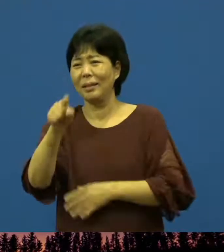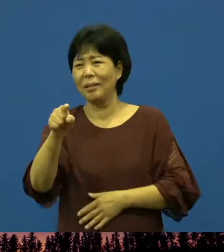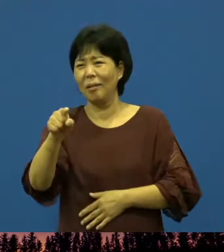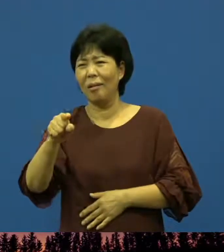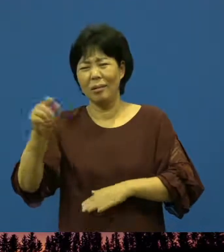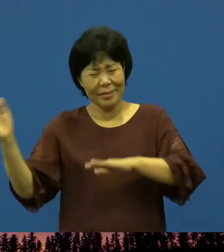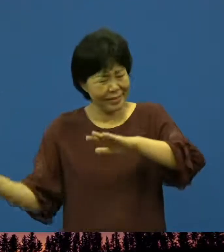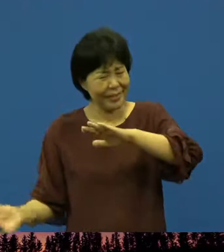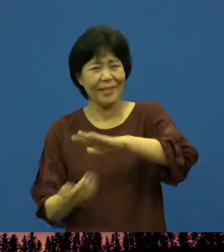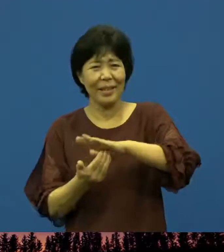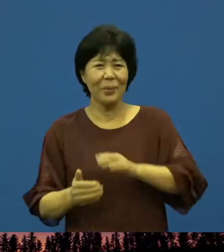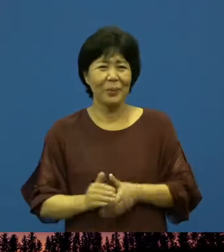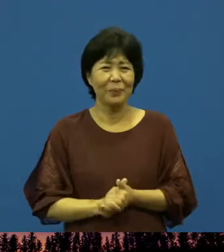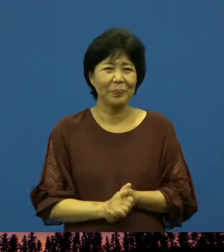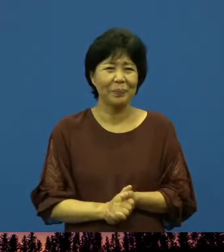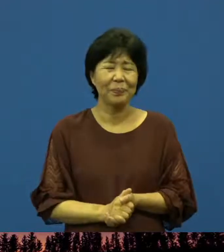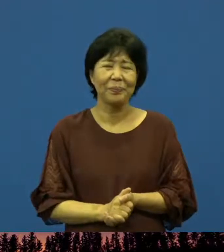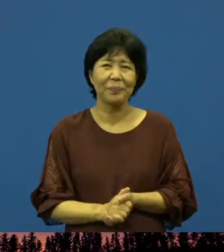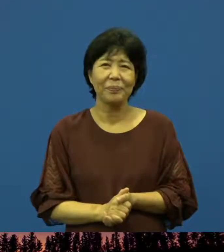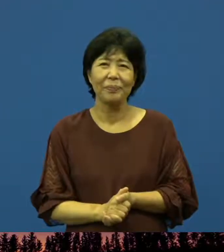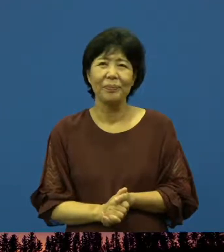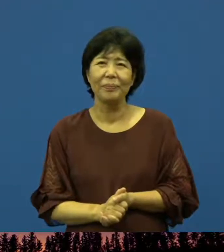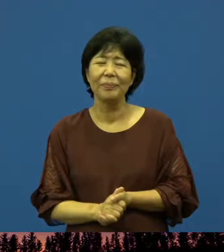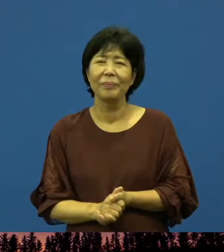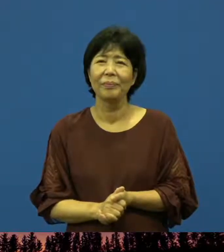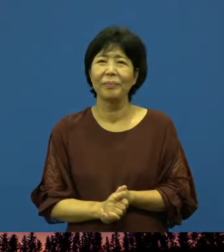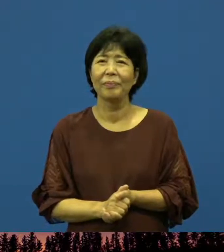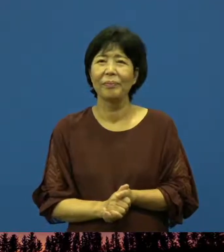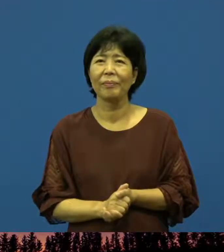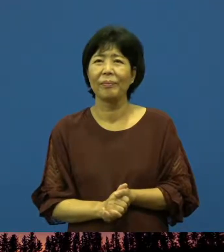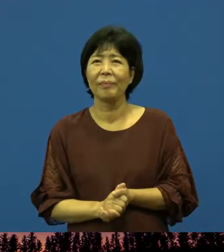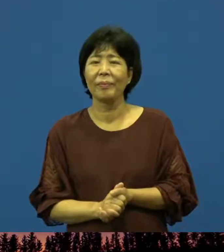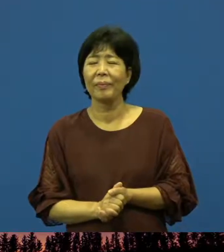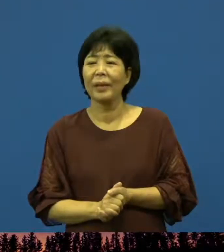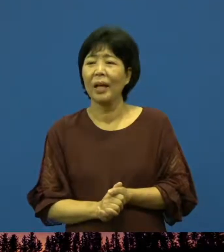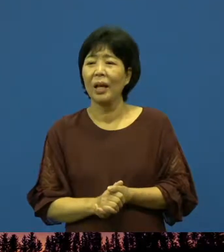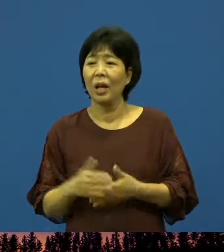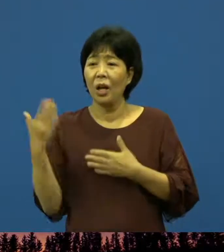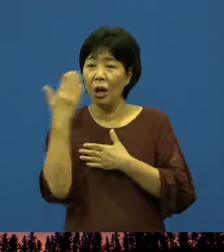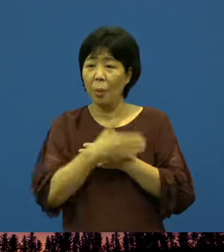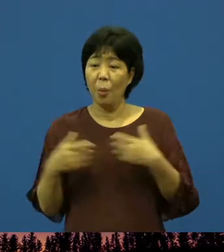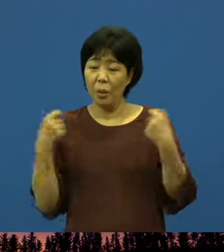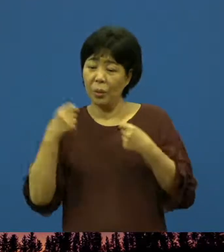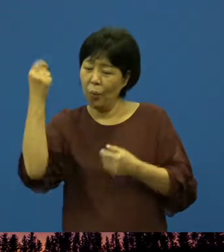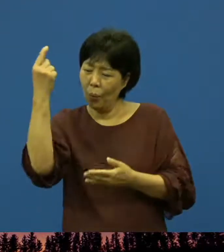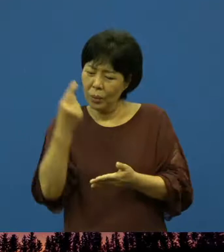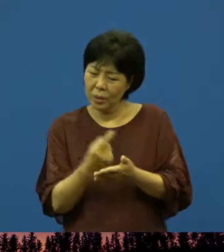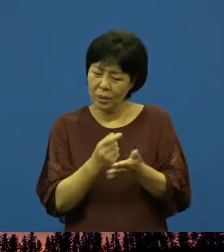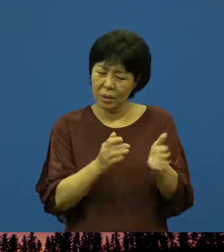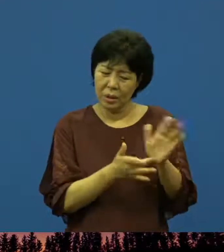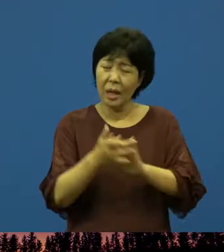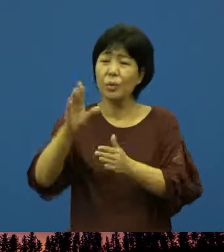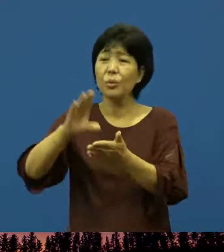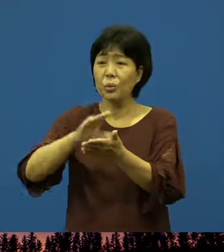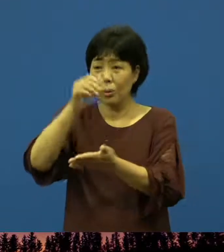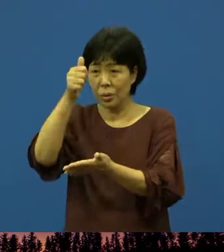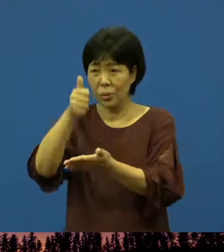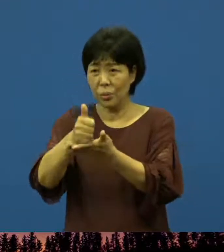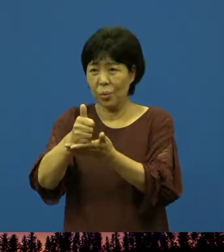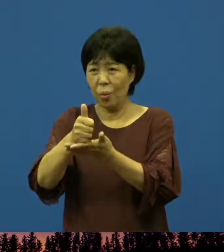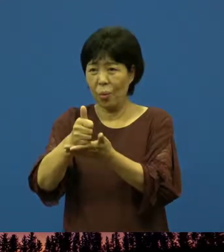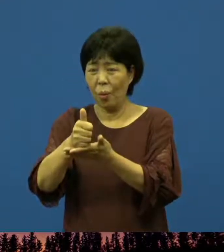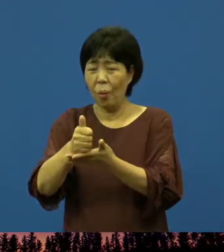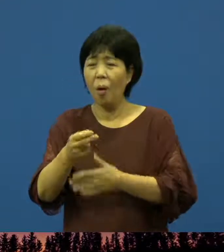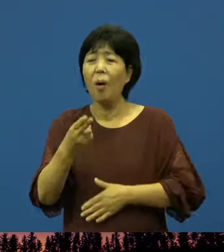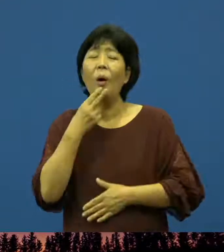성육신 사건은 구속사역에 빼놓을 수 없는 사건입니다. 성육신 사건이 없으면 십자가 사건도 없습니다. 몸으로 오신